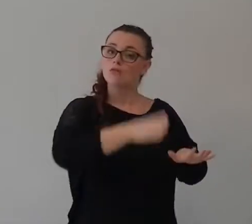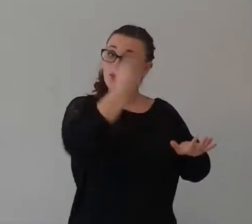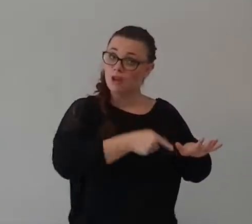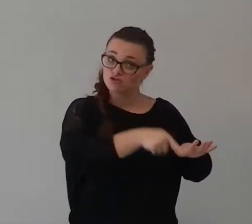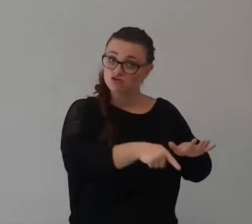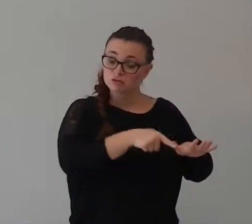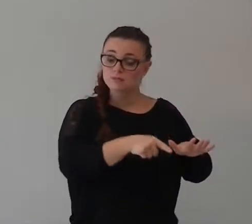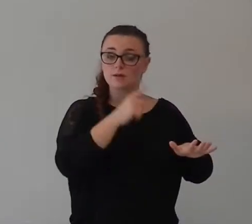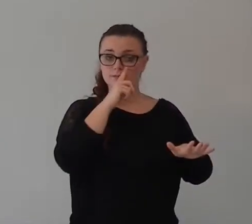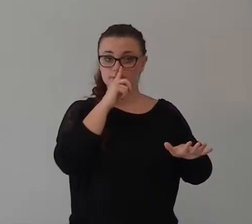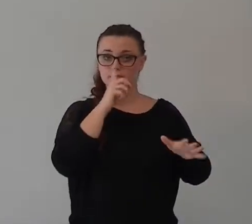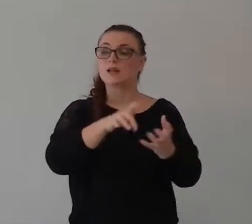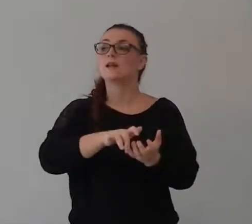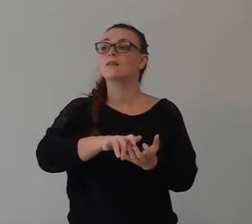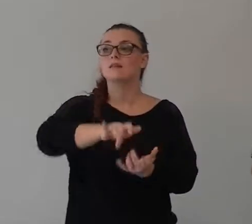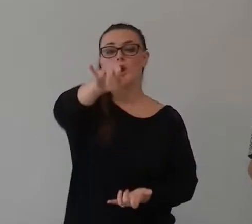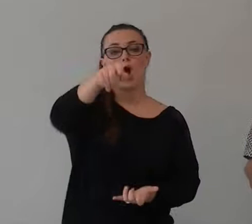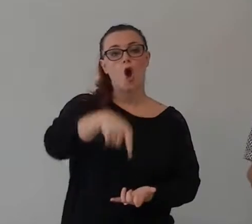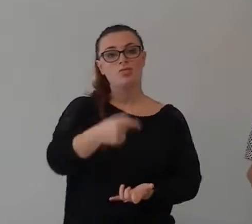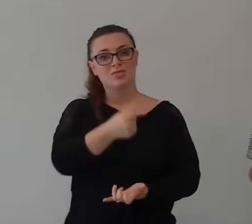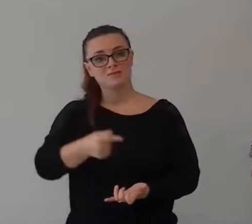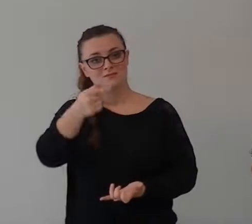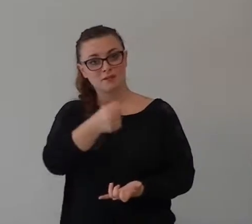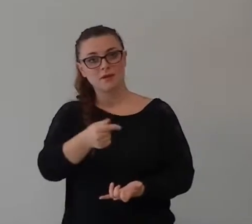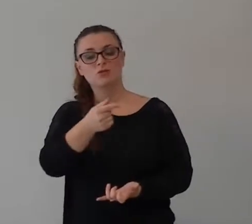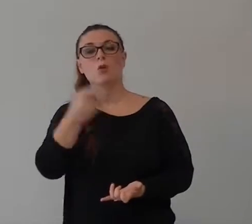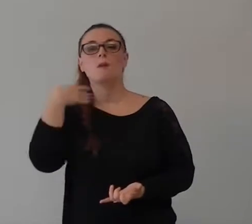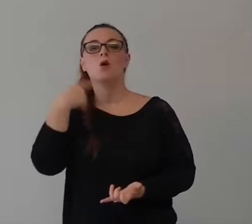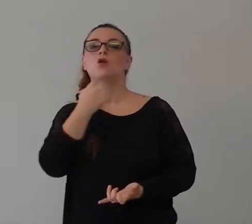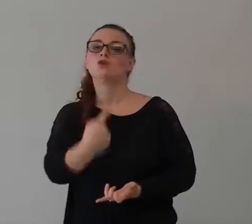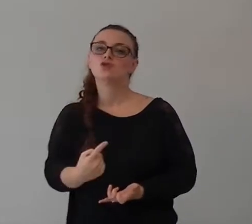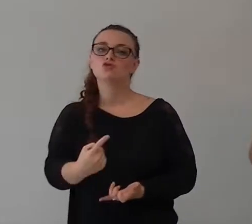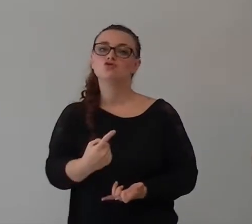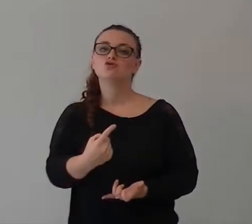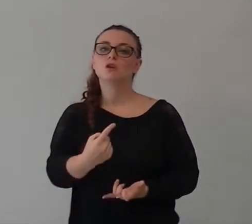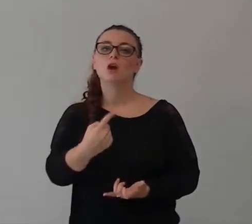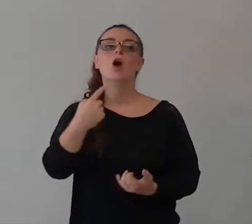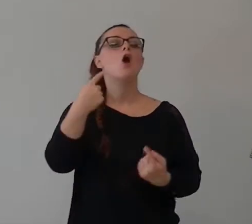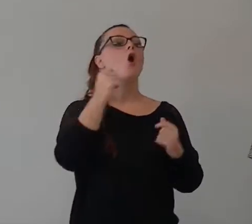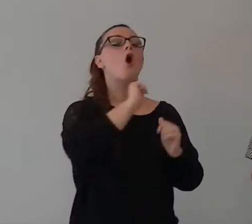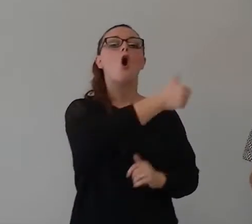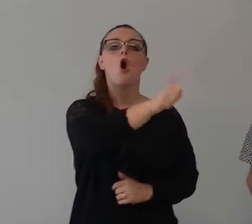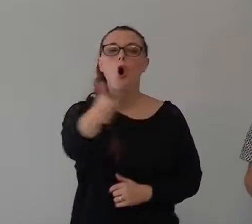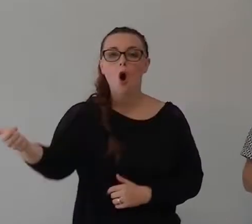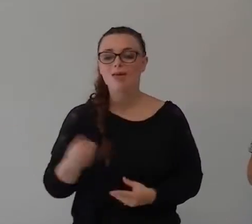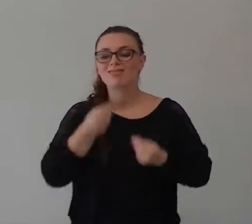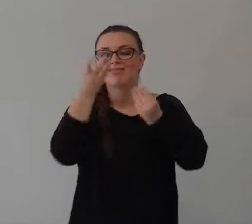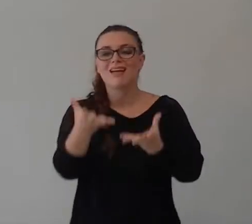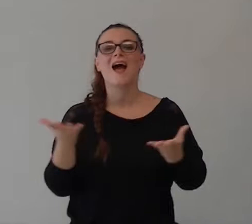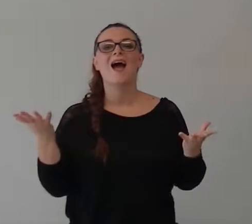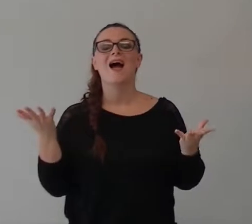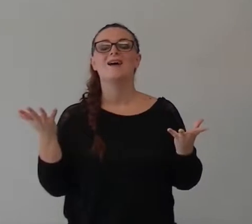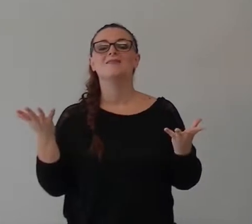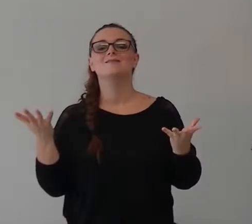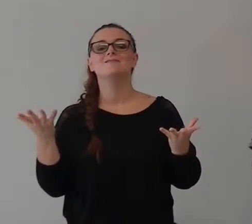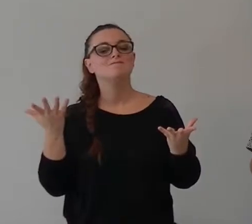dice Paolo in 1 Corinzi 6,12, ognuno dia secondo la prosperità concessa. Per cui più